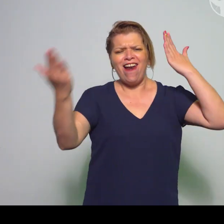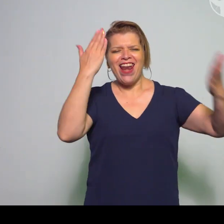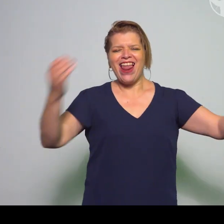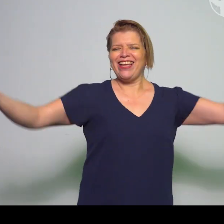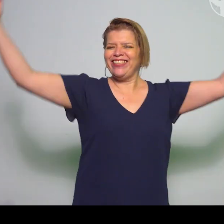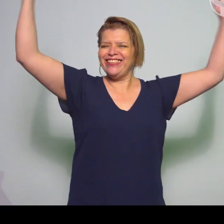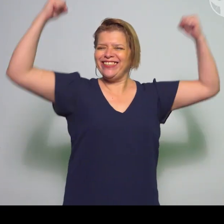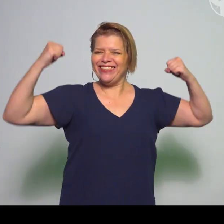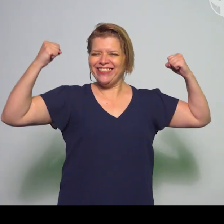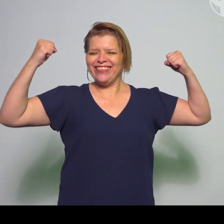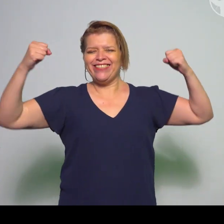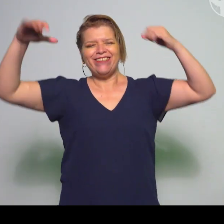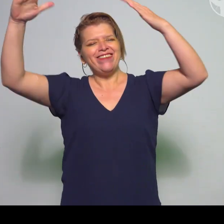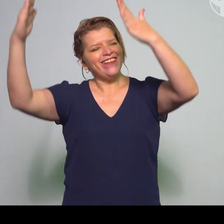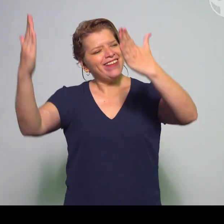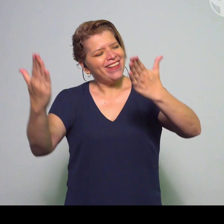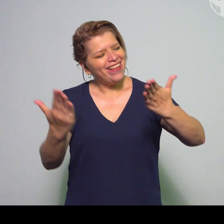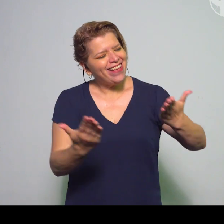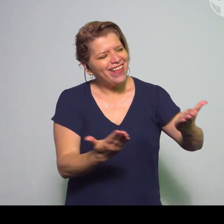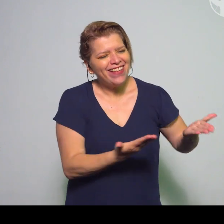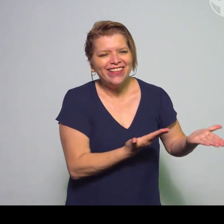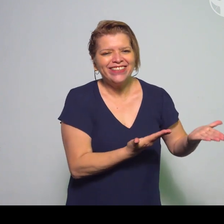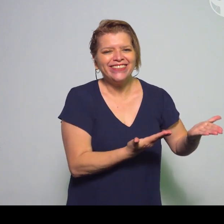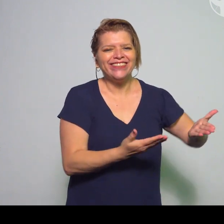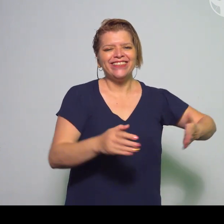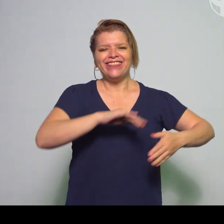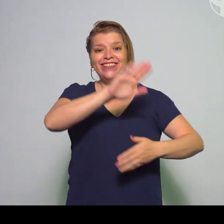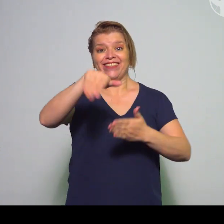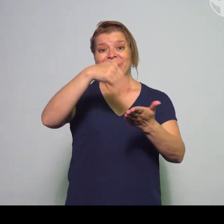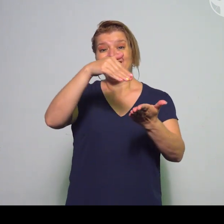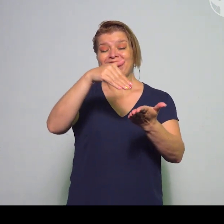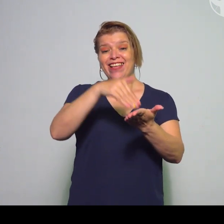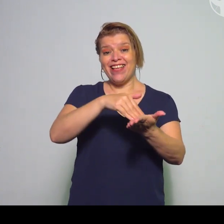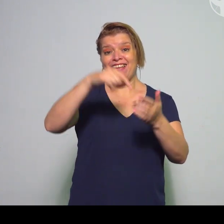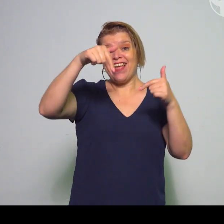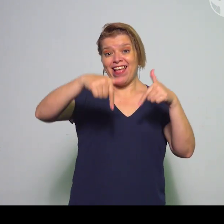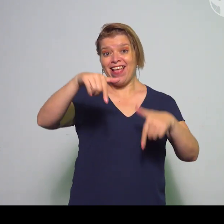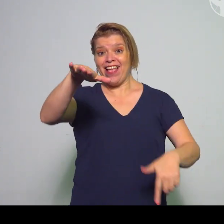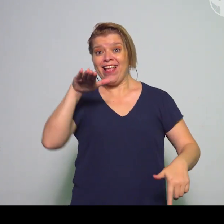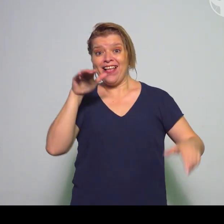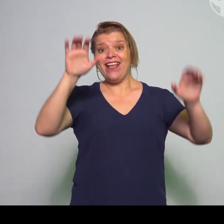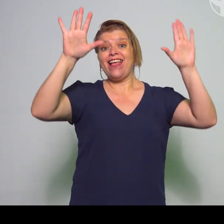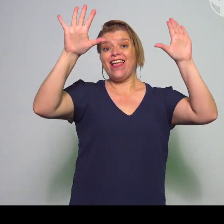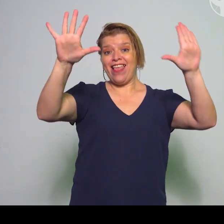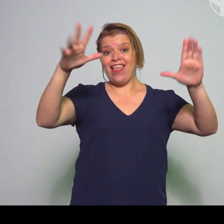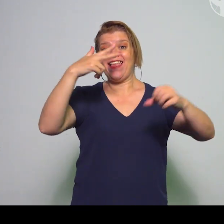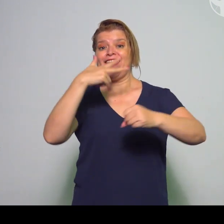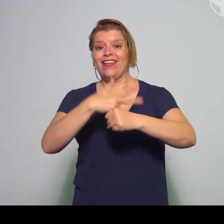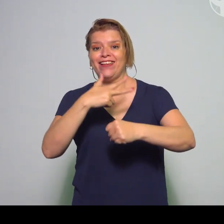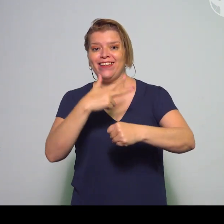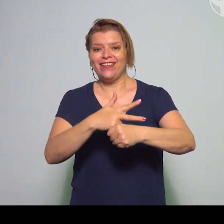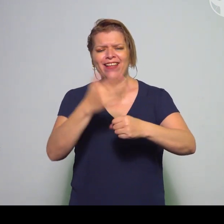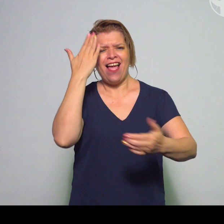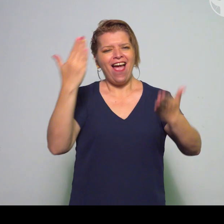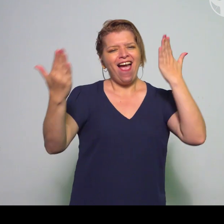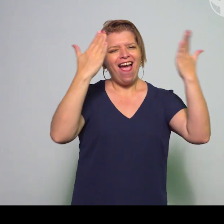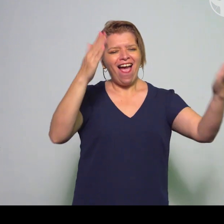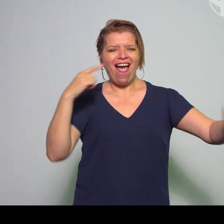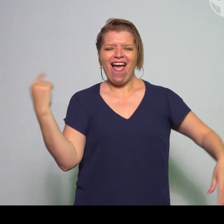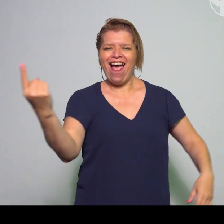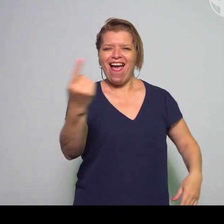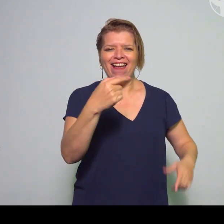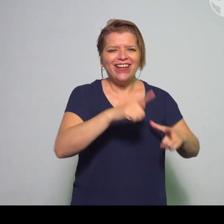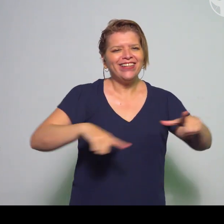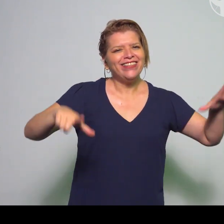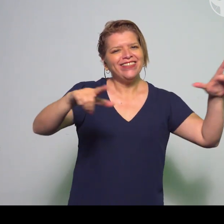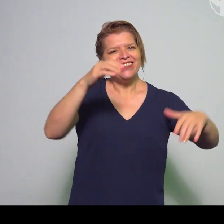Hola Iglesia Vida Real, te quiero dar la más cordial bienvenida desde el Centro de Convenciones Ilumina de la ciudad Guatemala. Un saludo a todos nuestros